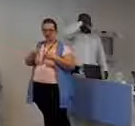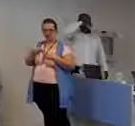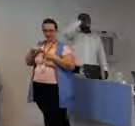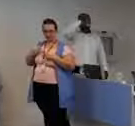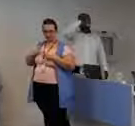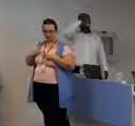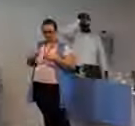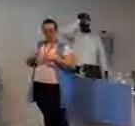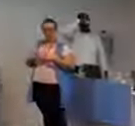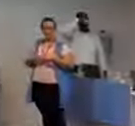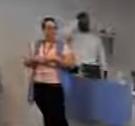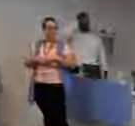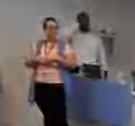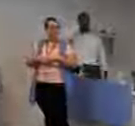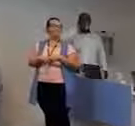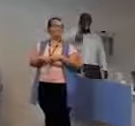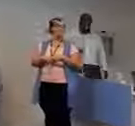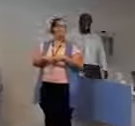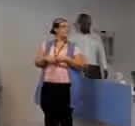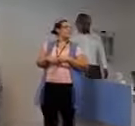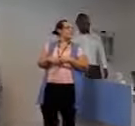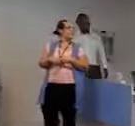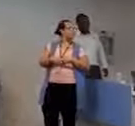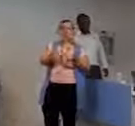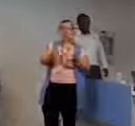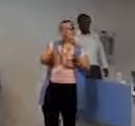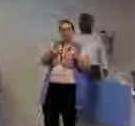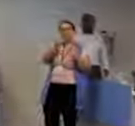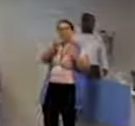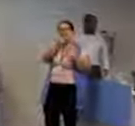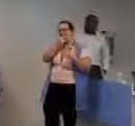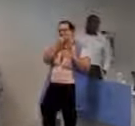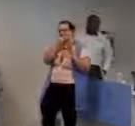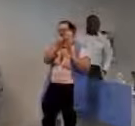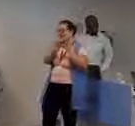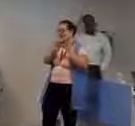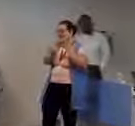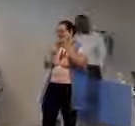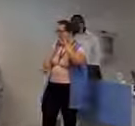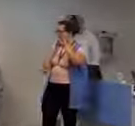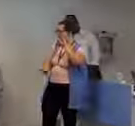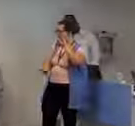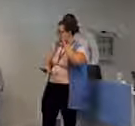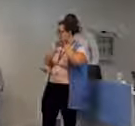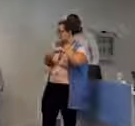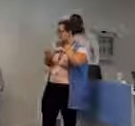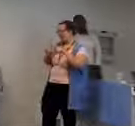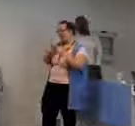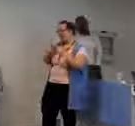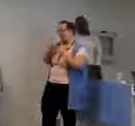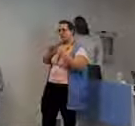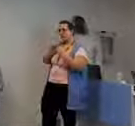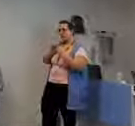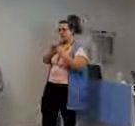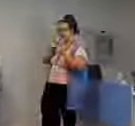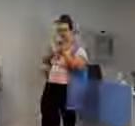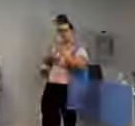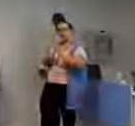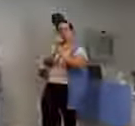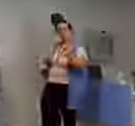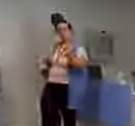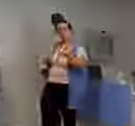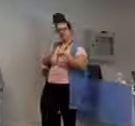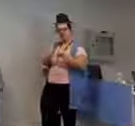estamparia, tá bom? Como disse, é uma apresentação um pouco longa, a ideia é mostrar um pouquinho dos objetivos, o